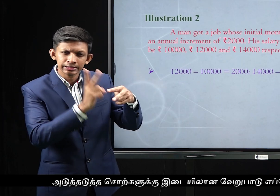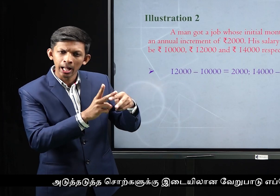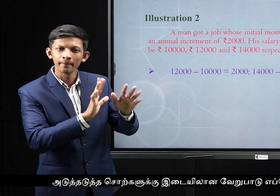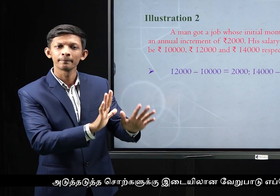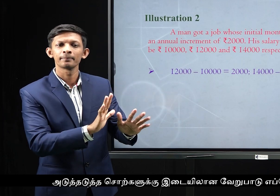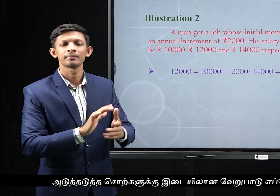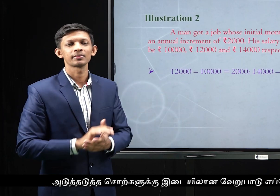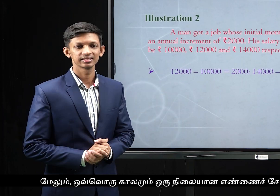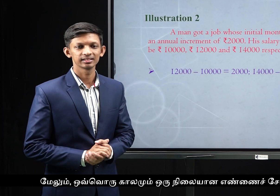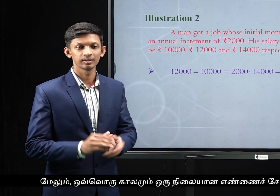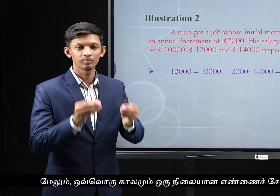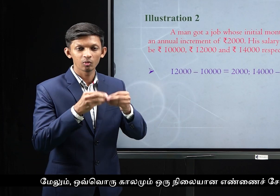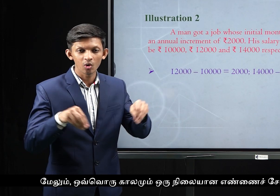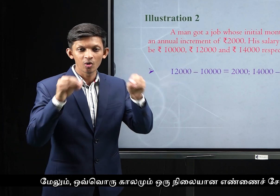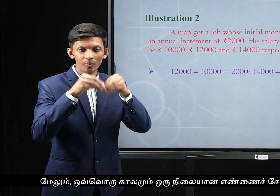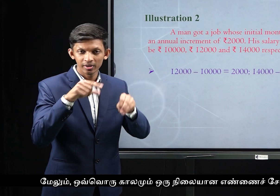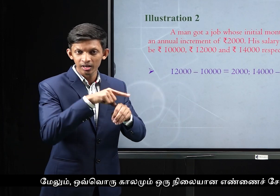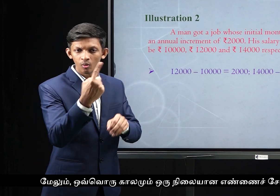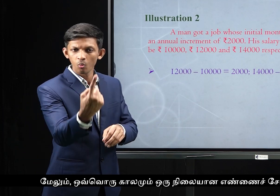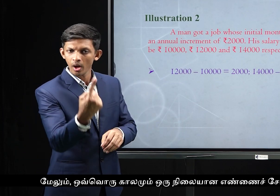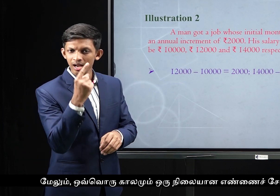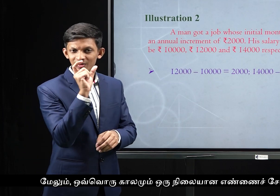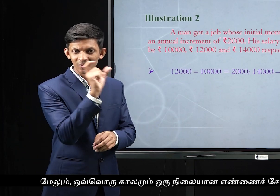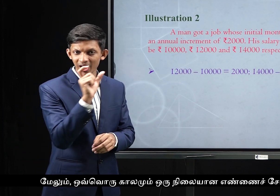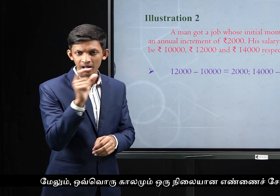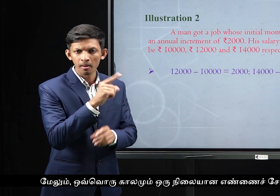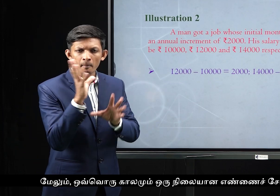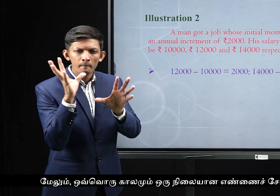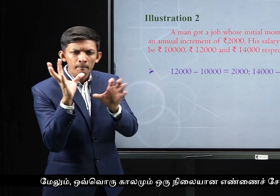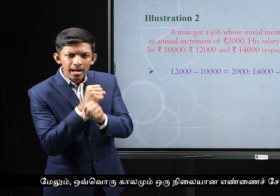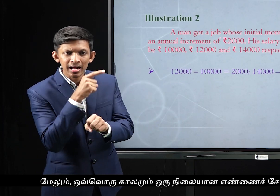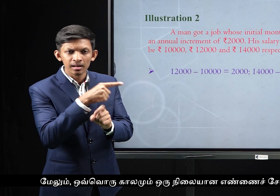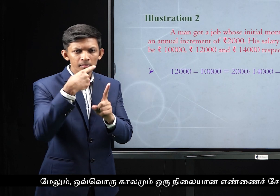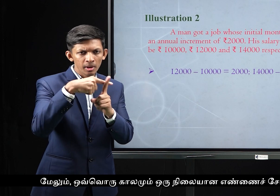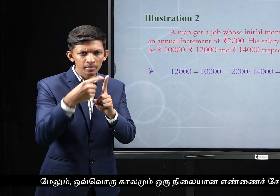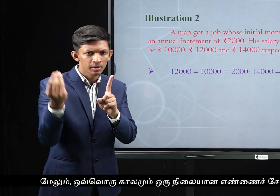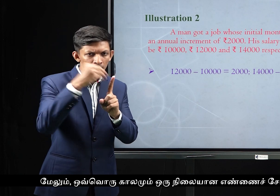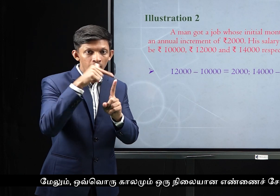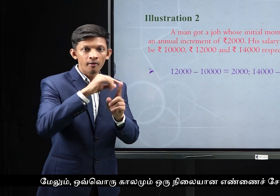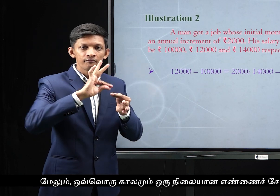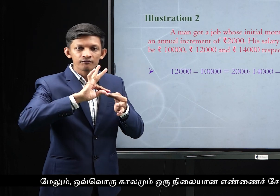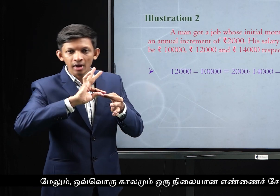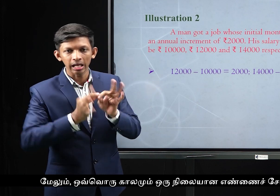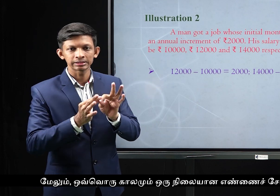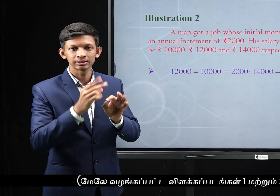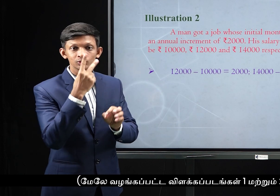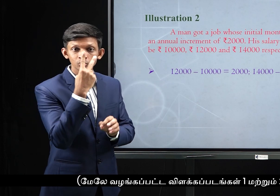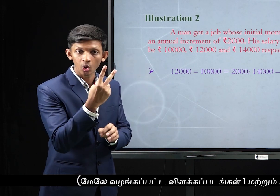மாறாமல் இருக்கும். மேலும் ஒவ்வொரு காலமும் ஒரு நிலையான எண்ணை சேர்ப்பதன் மூலம் பெறப்படுகிறது. அதாவது